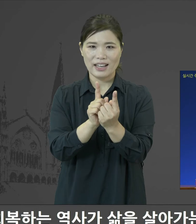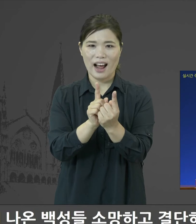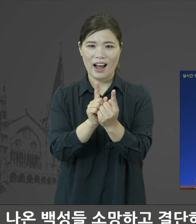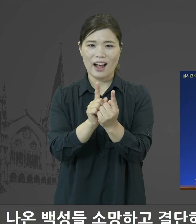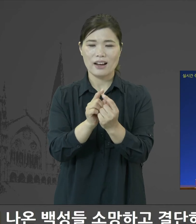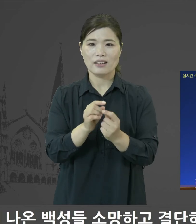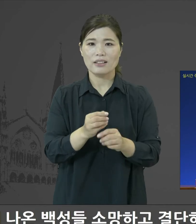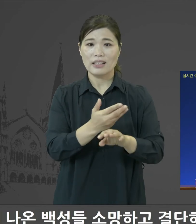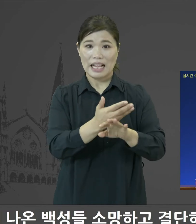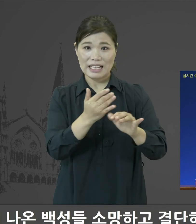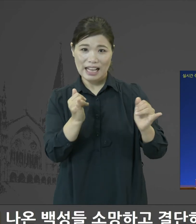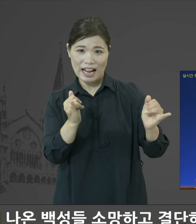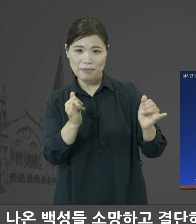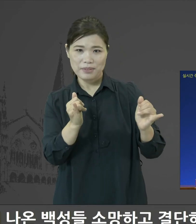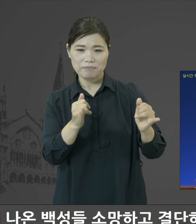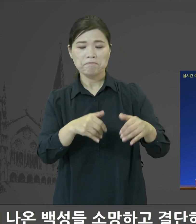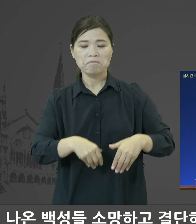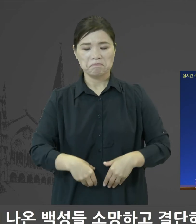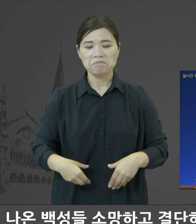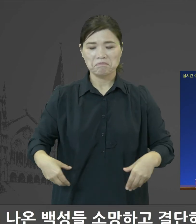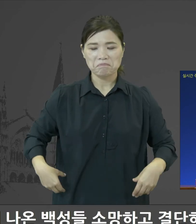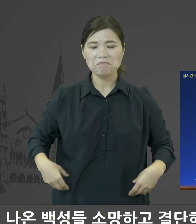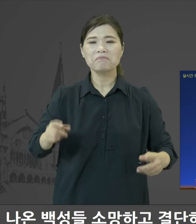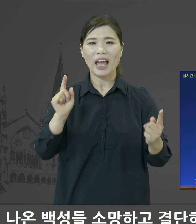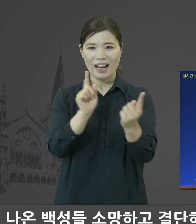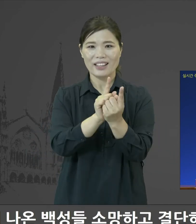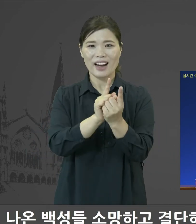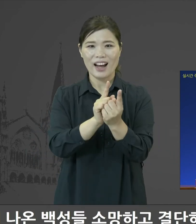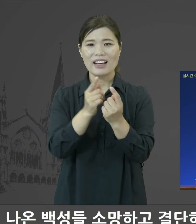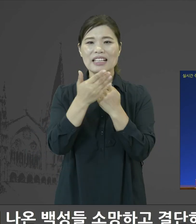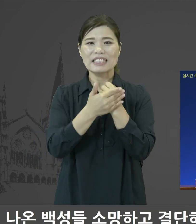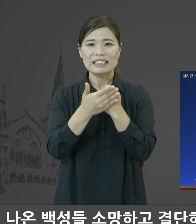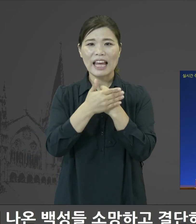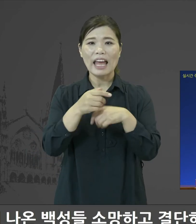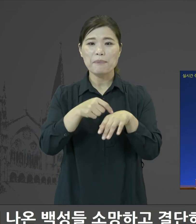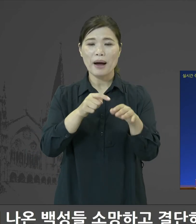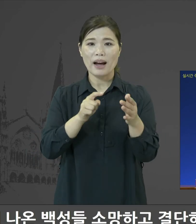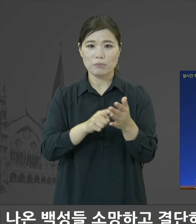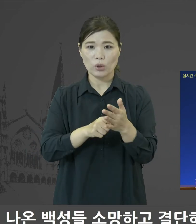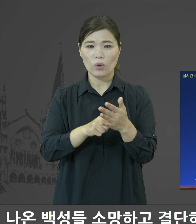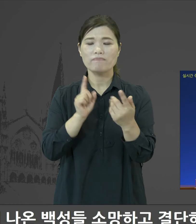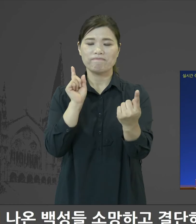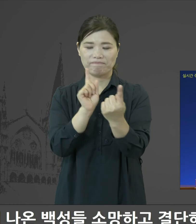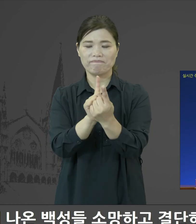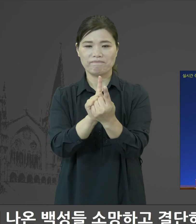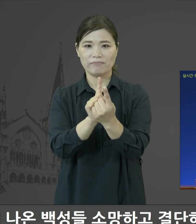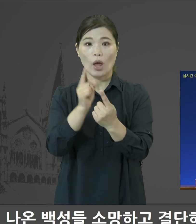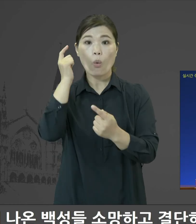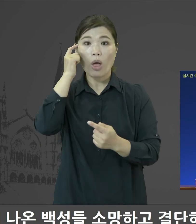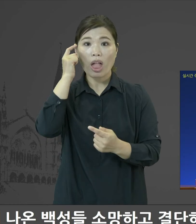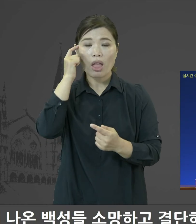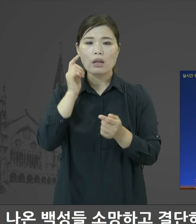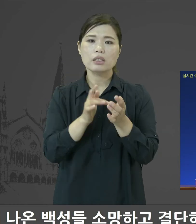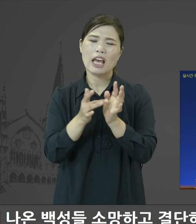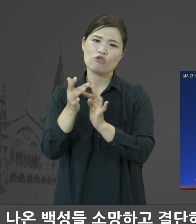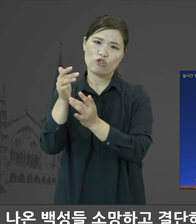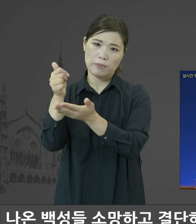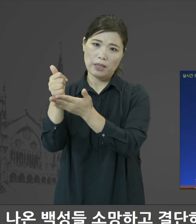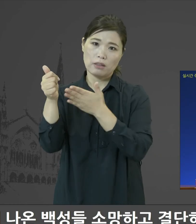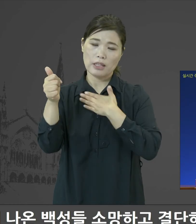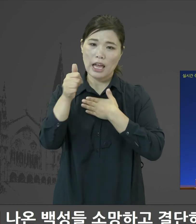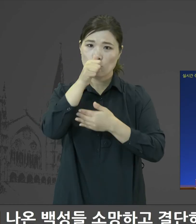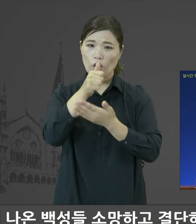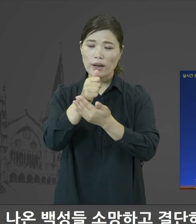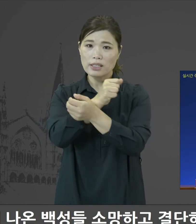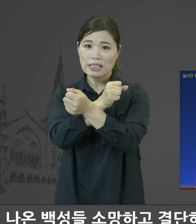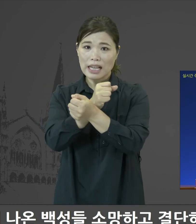사람들을 너그러이 대하리라. 은혜의 마음으로 대하리라. 왜? 예수님은 나의 죄를 사해 주실